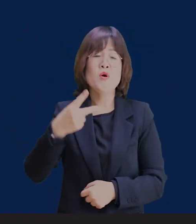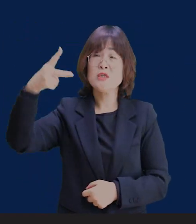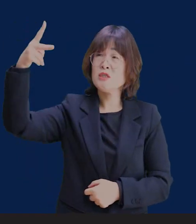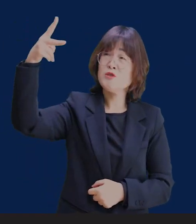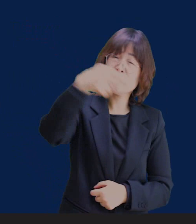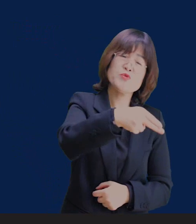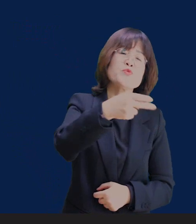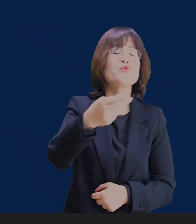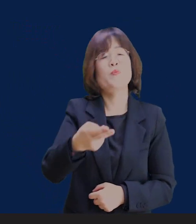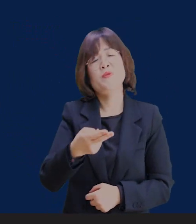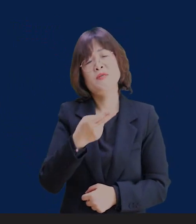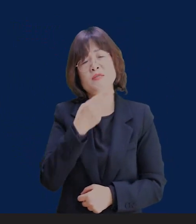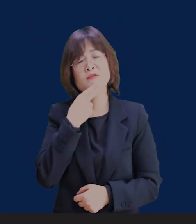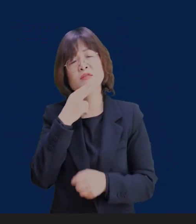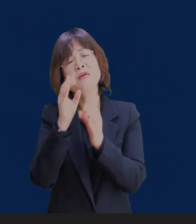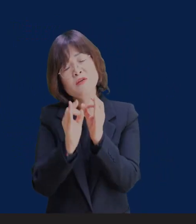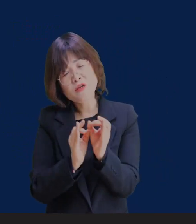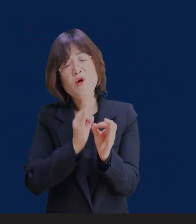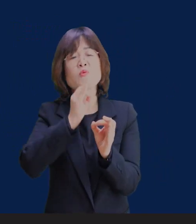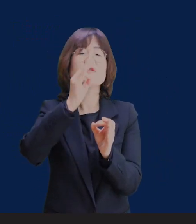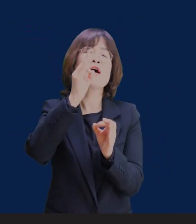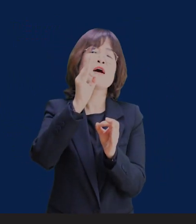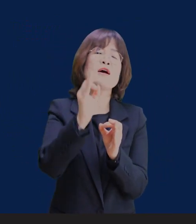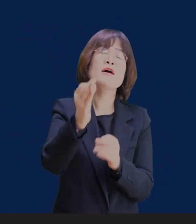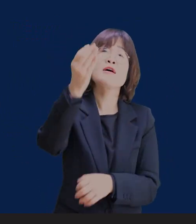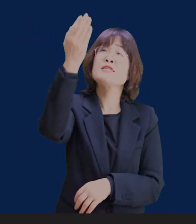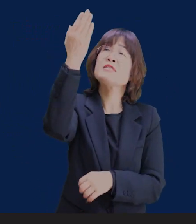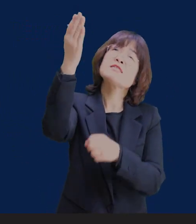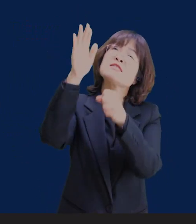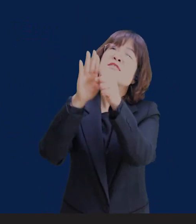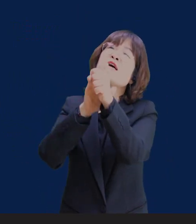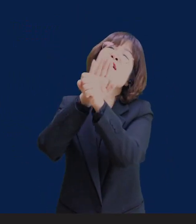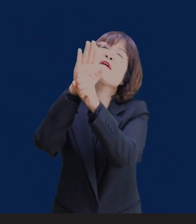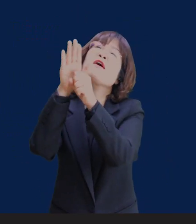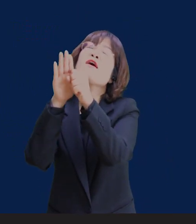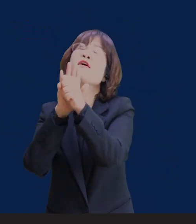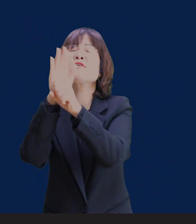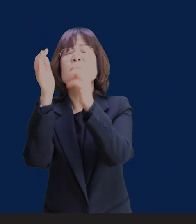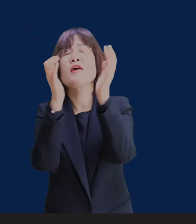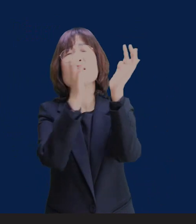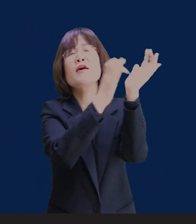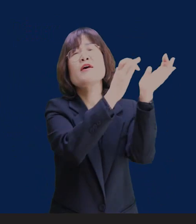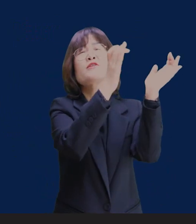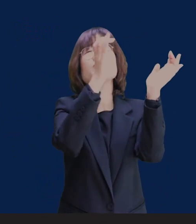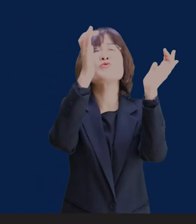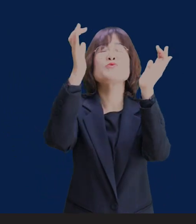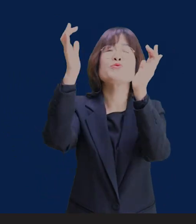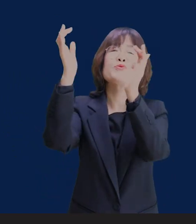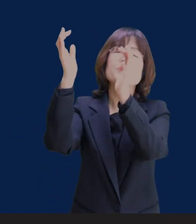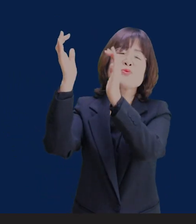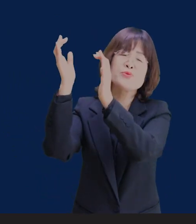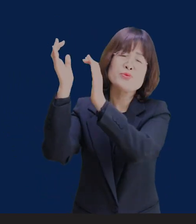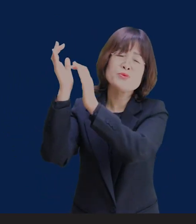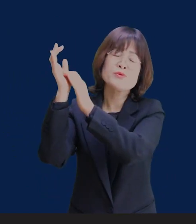하늘의 어떤 곳에도 끊을 수 없는 영원한 그